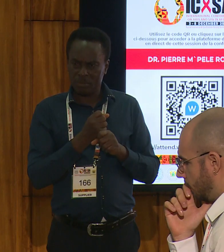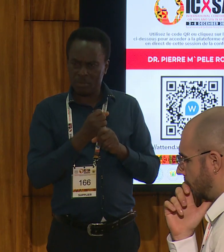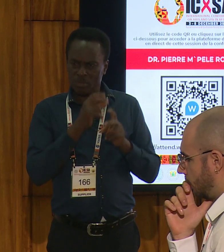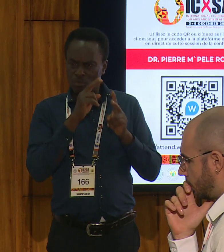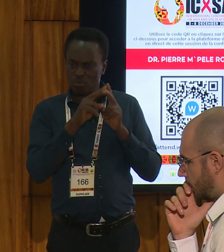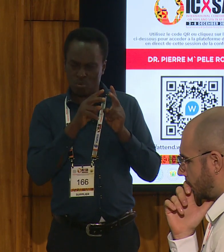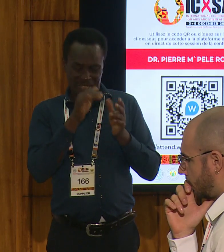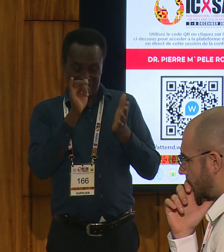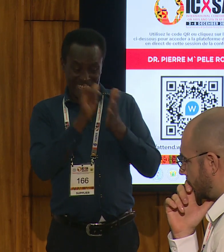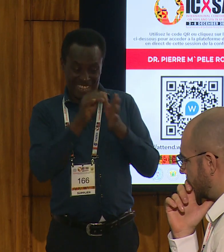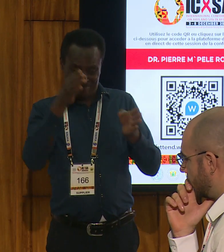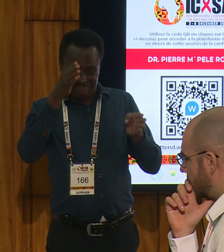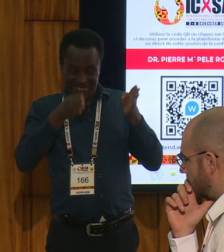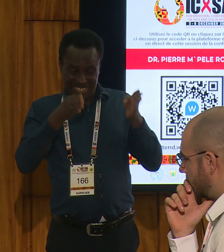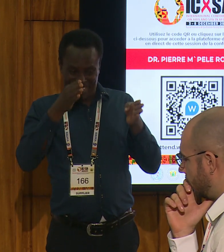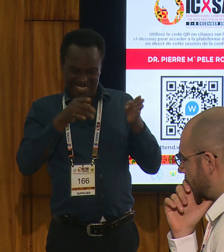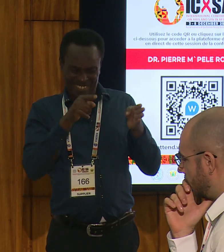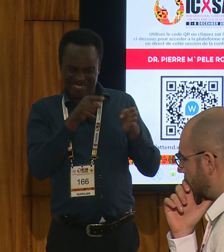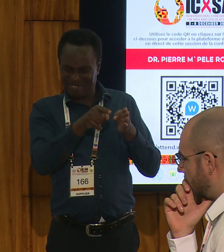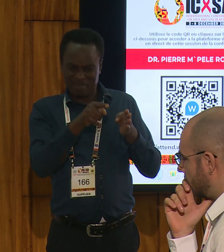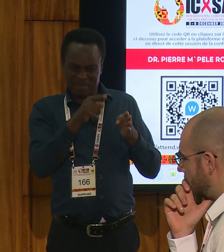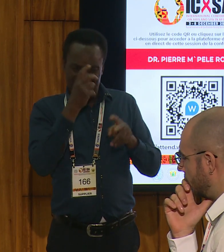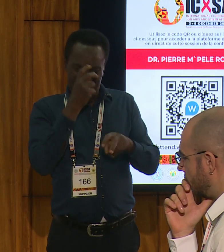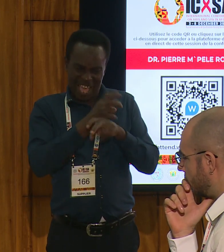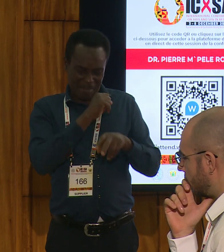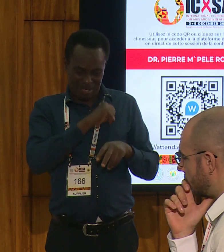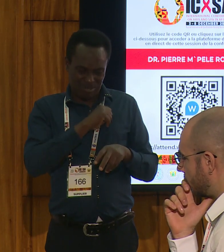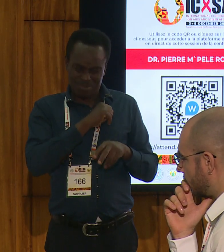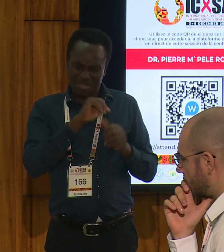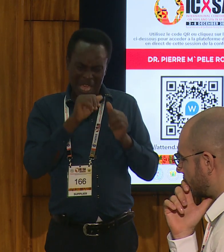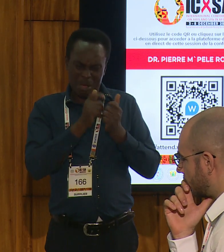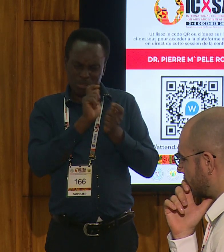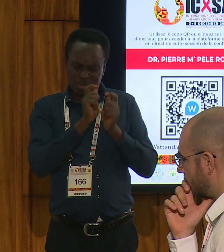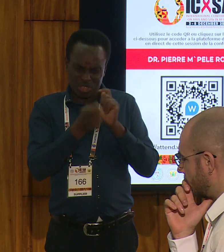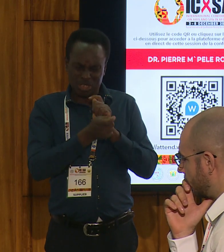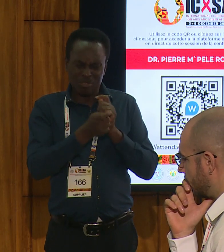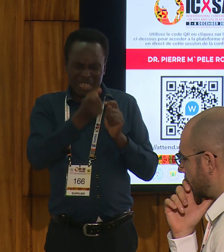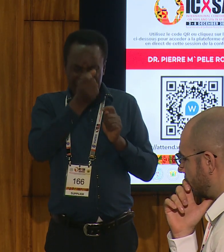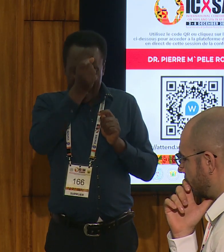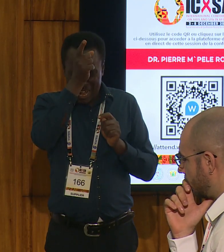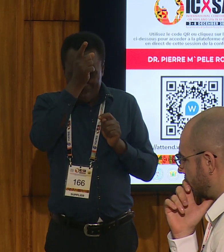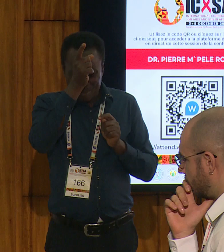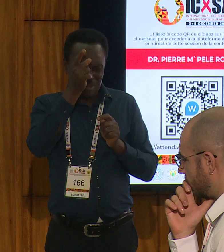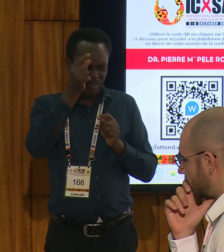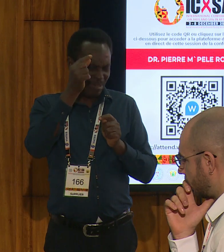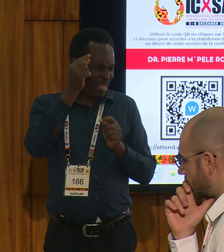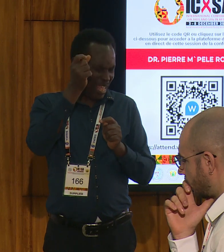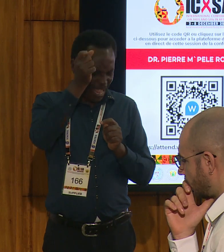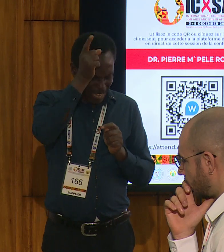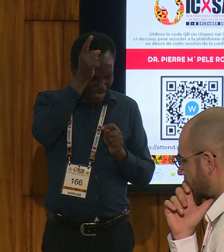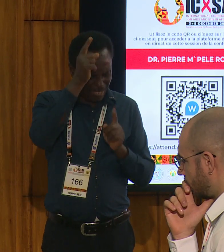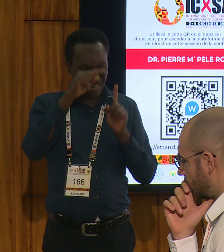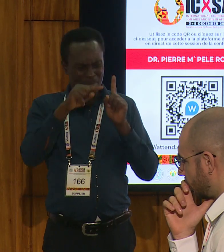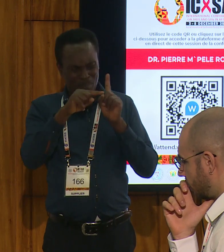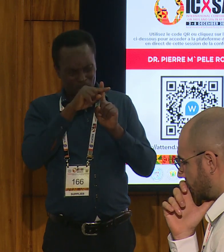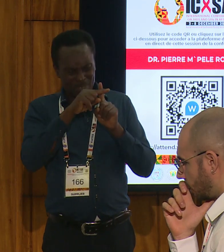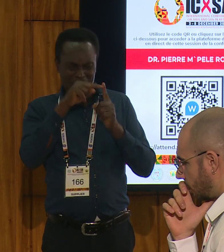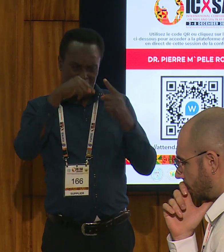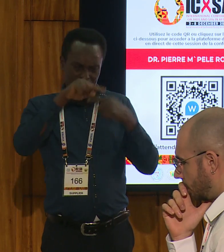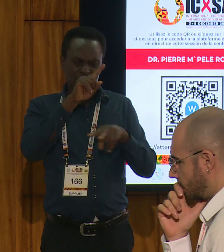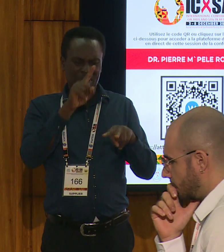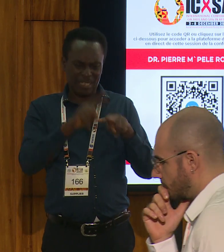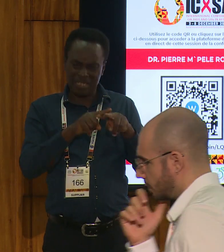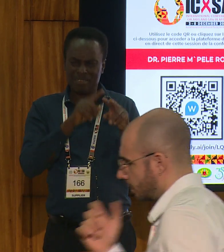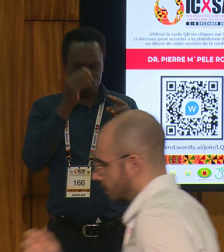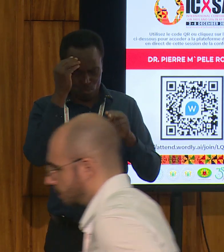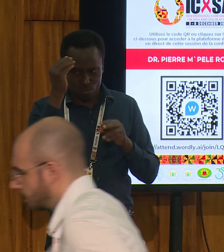certaines actions. Donc, je serais vraiment intéressée à comprendre ou bien à voir ce que vous avez appelé faible engagement